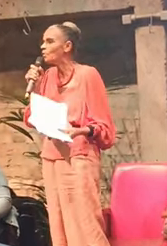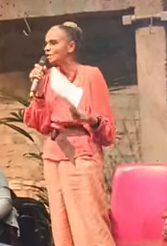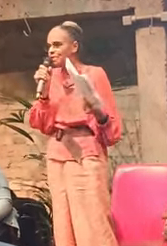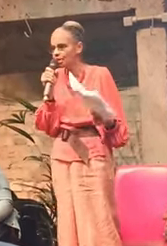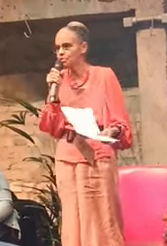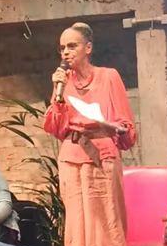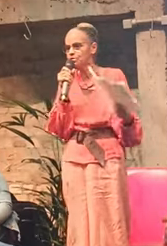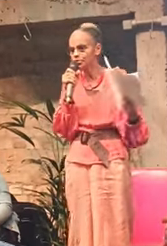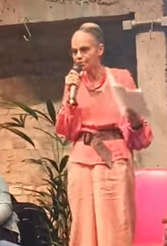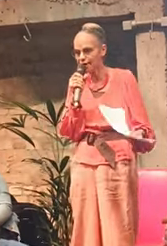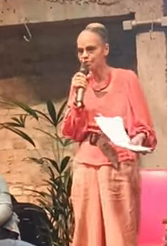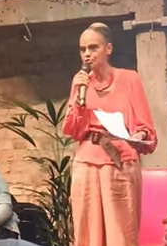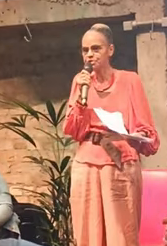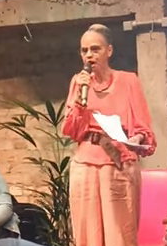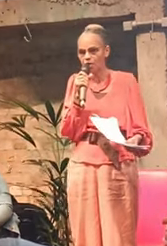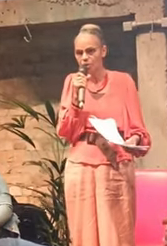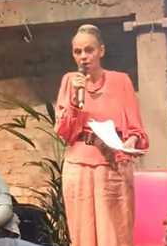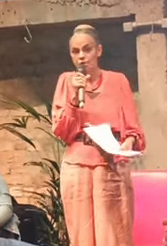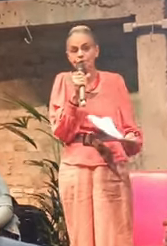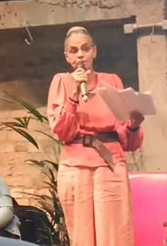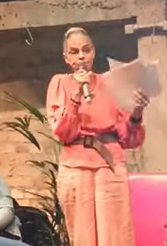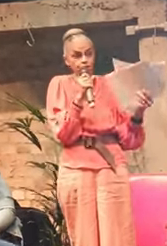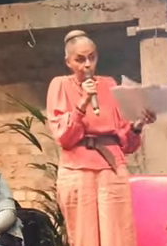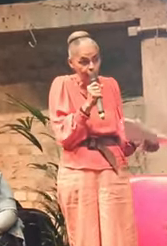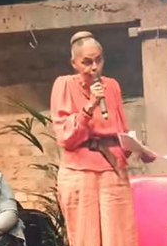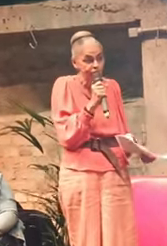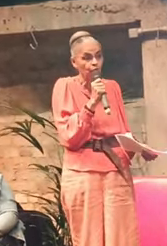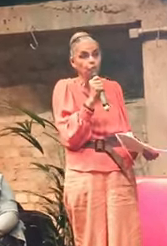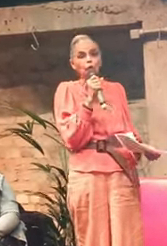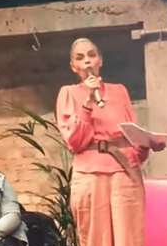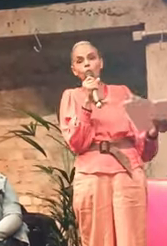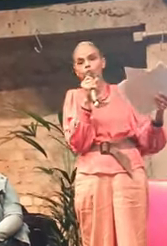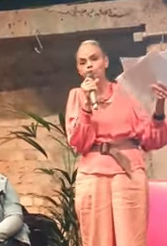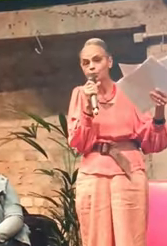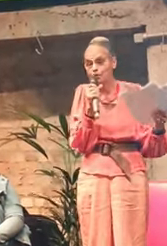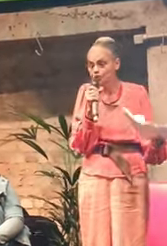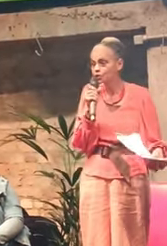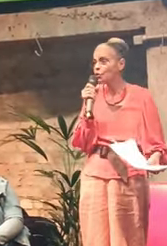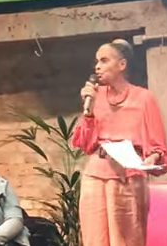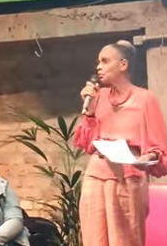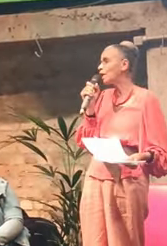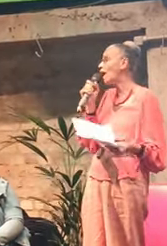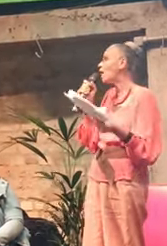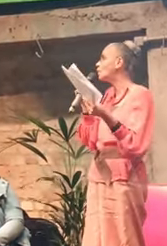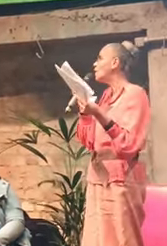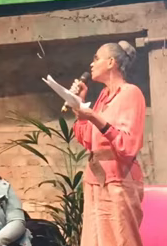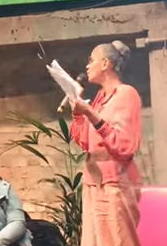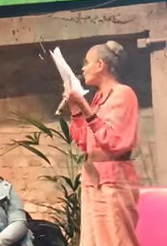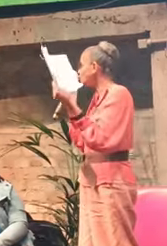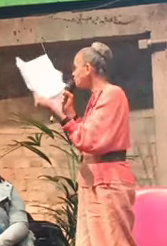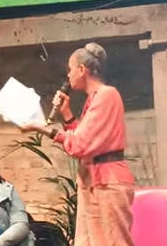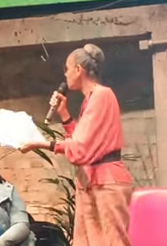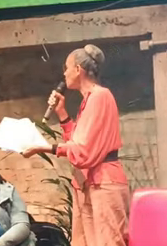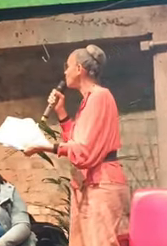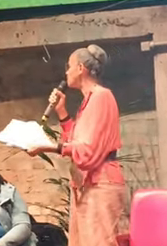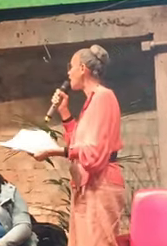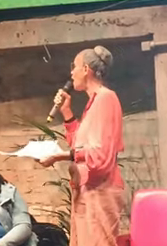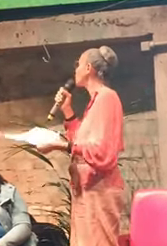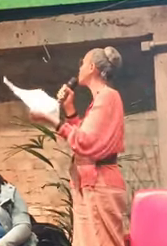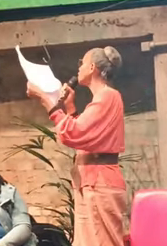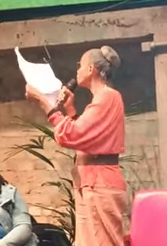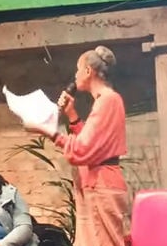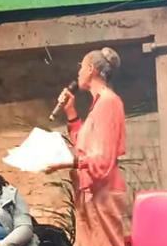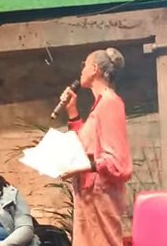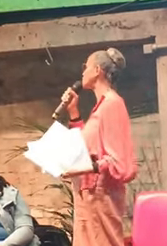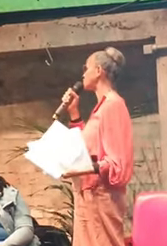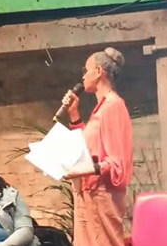social, combatendo as iniquidades sociais, tem que ser do ponto de vista econômico, do ponto de vista cultural, do ponto de vista